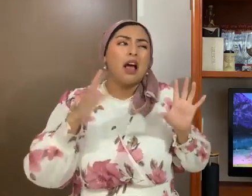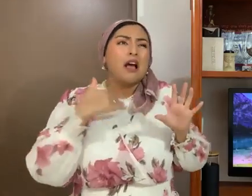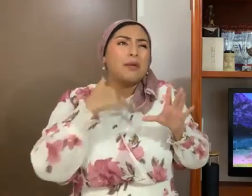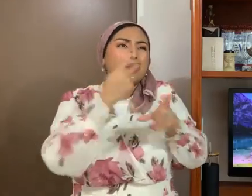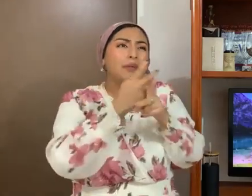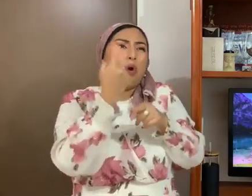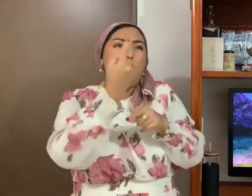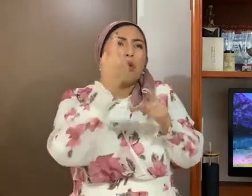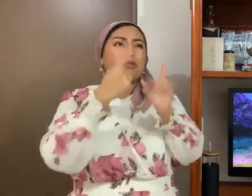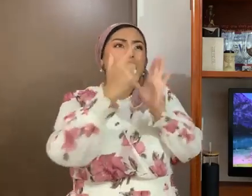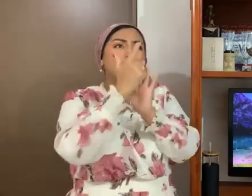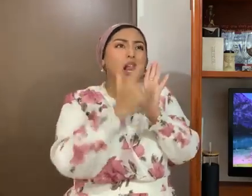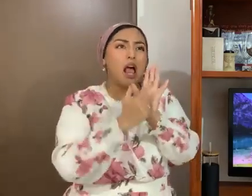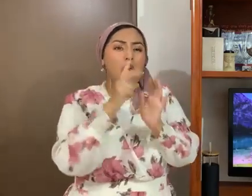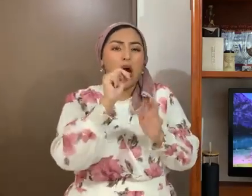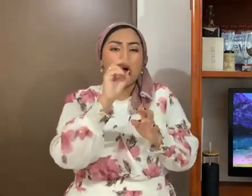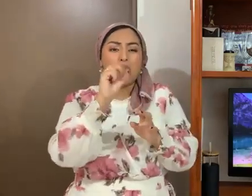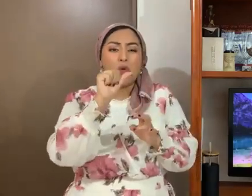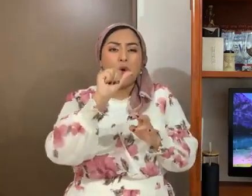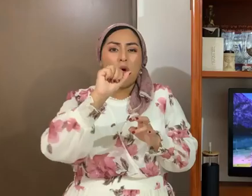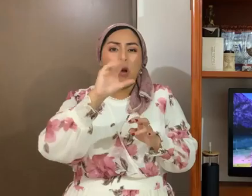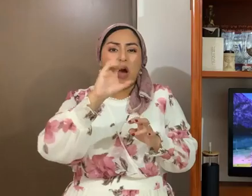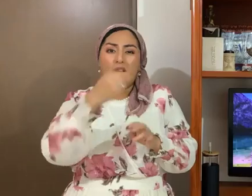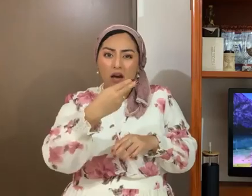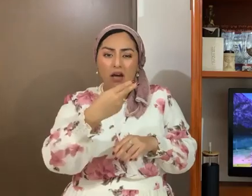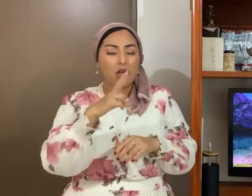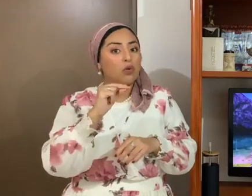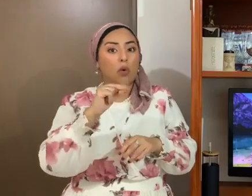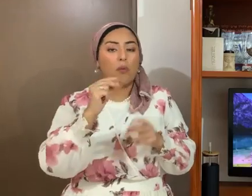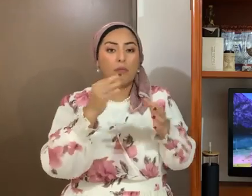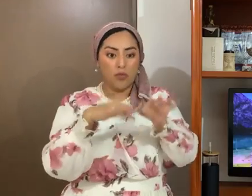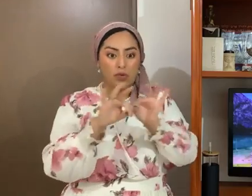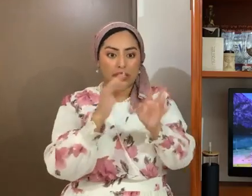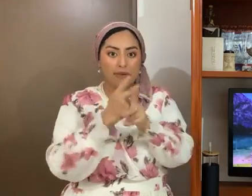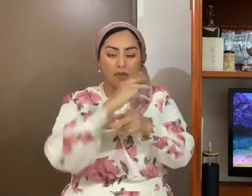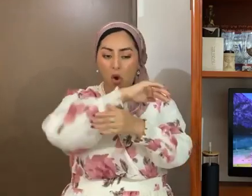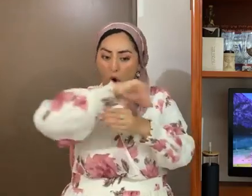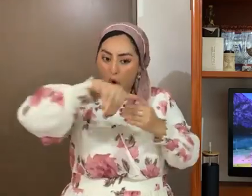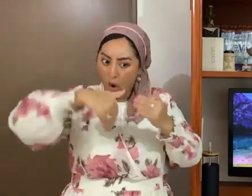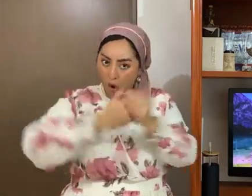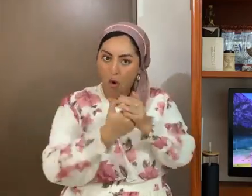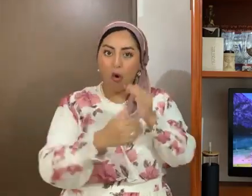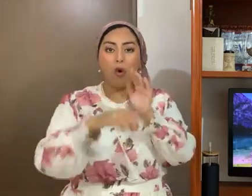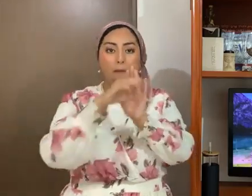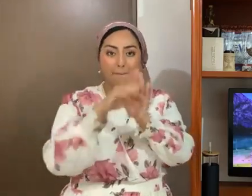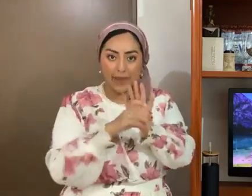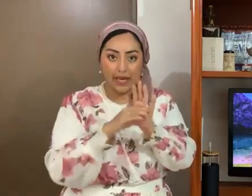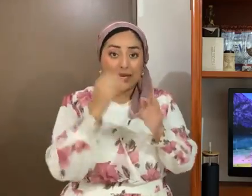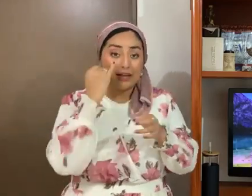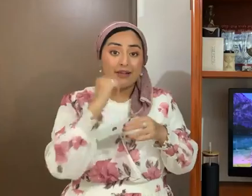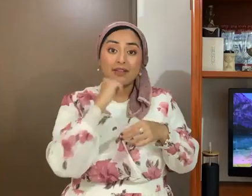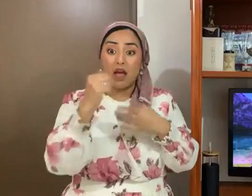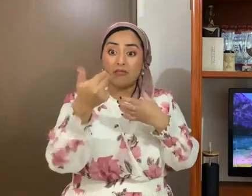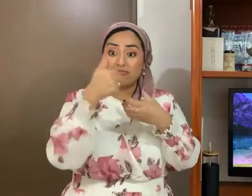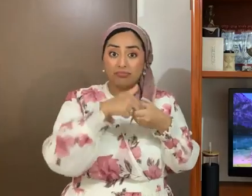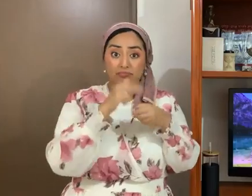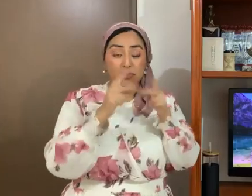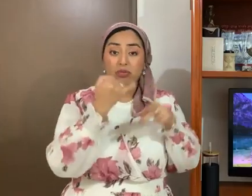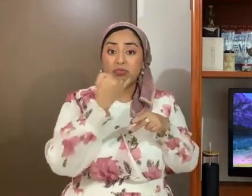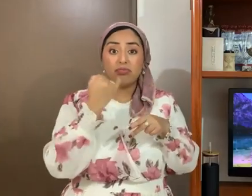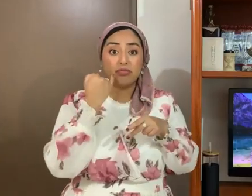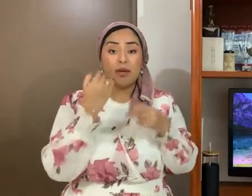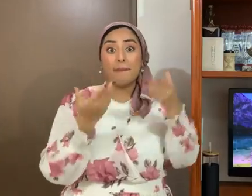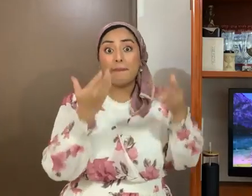de Noé, porque eso no está en la Biblia. Hay que guardar todos los mandamientos y si no se es parte del pueblo de Israel, porque a lo